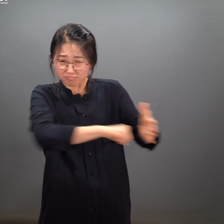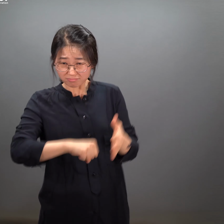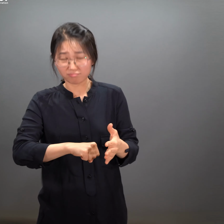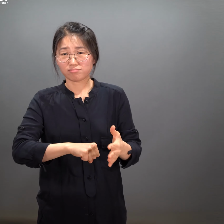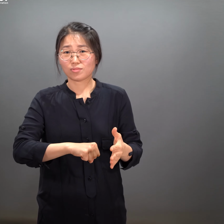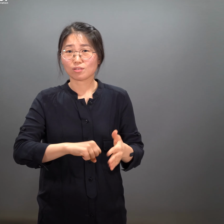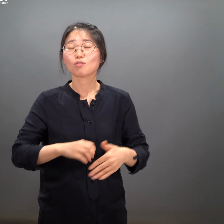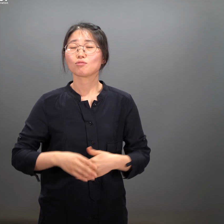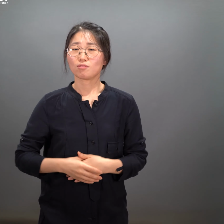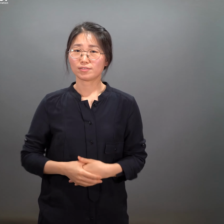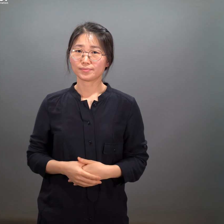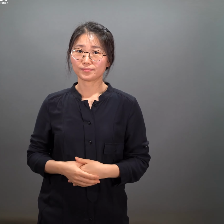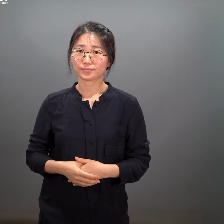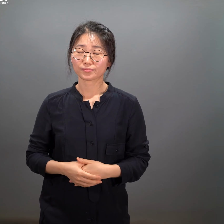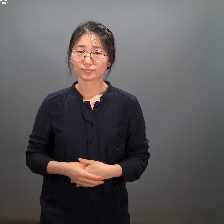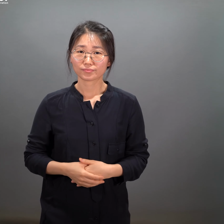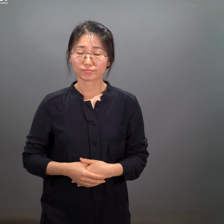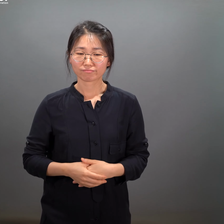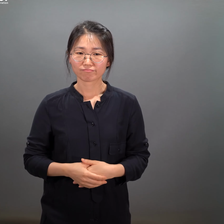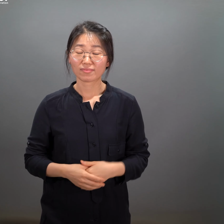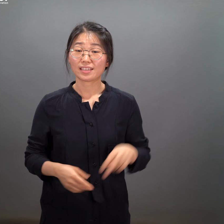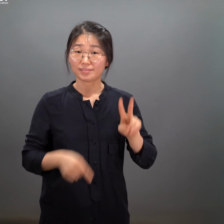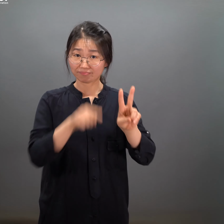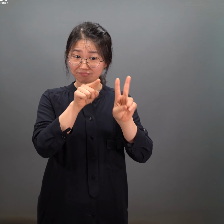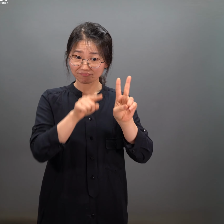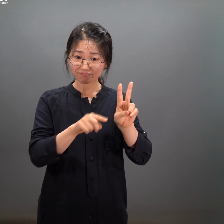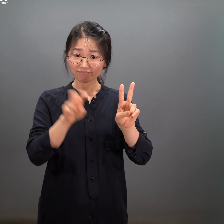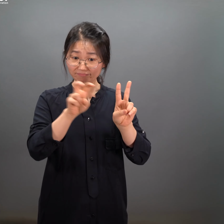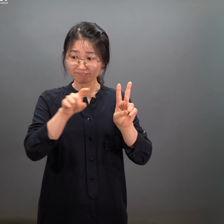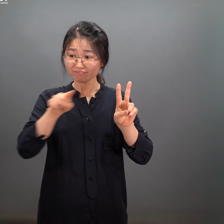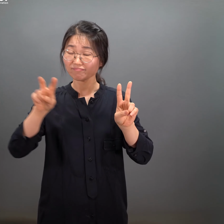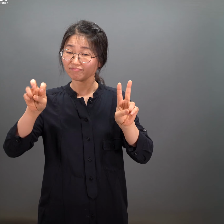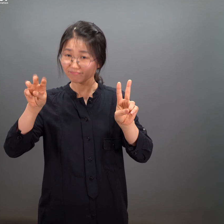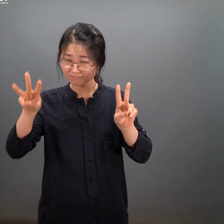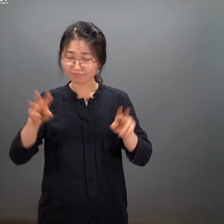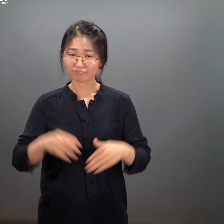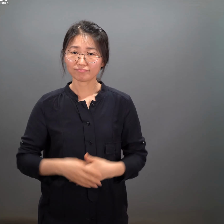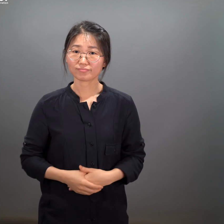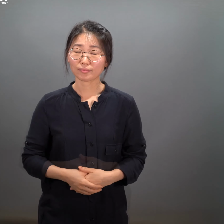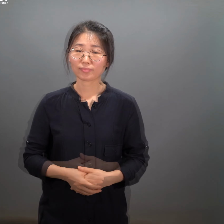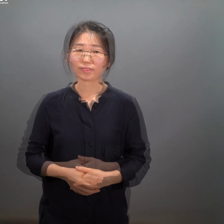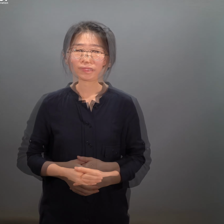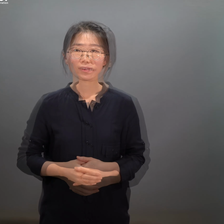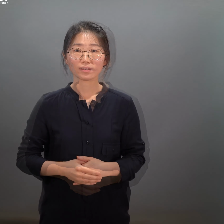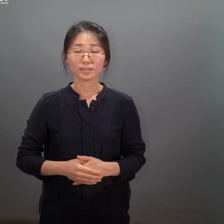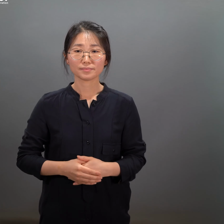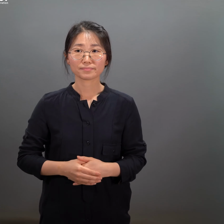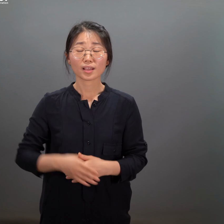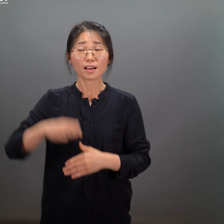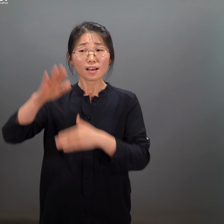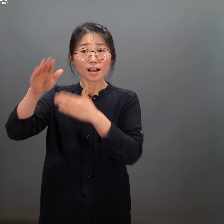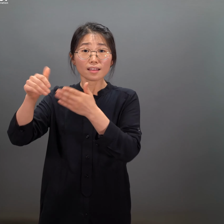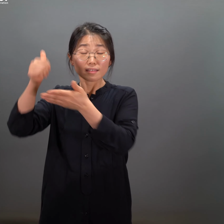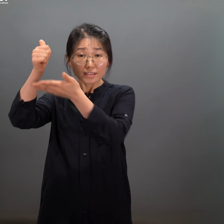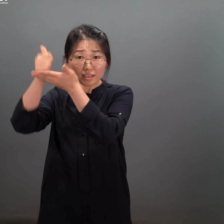아니하셨더라. 사사기 2장 20절부터 23절까지 말씀인데요. 사사기를 기록한 역사가가 말하는 두 번째